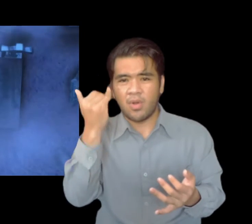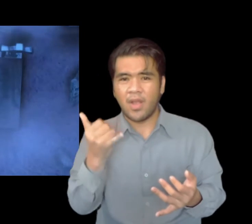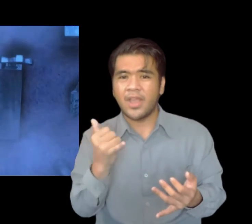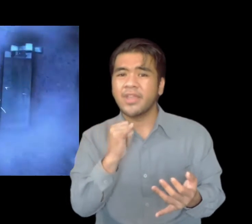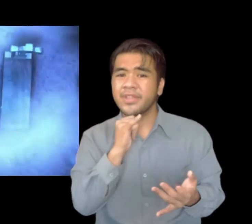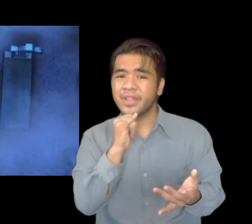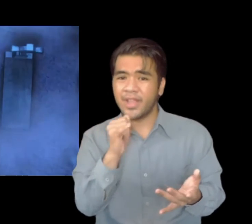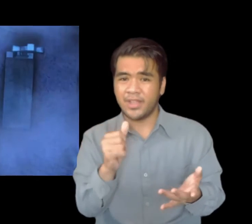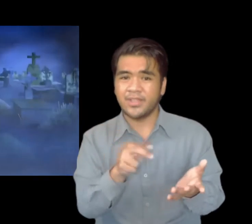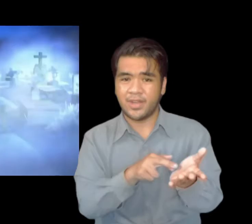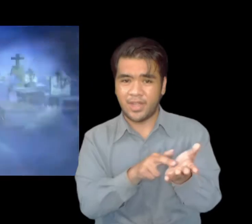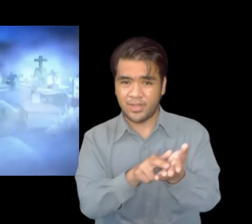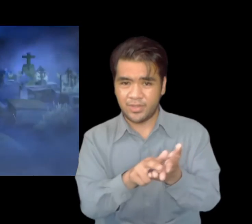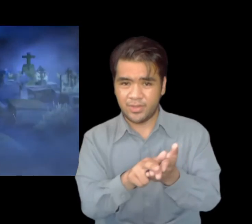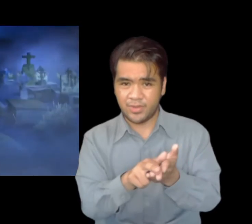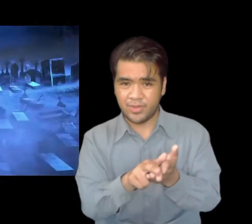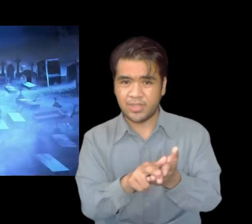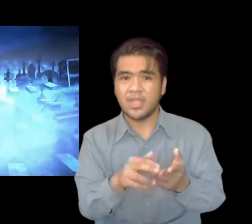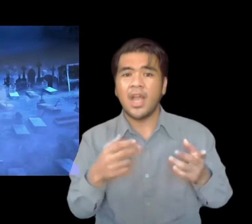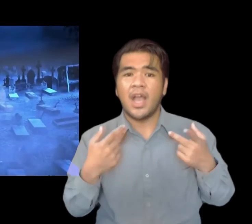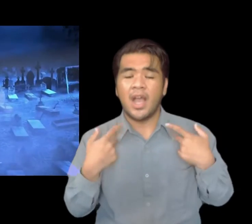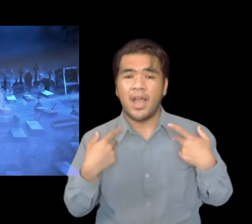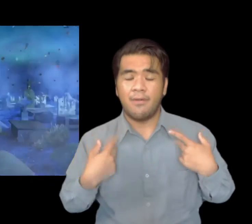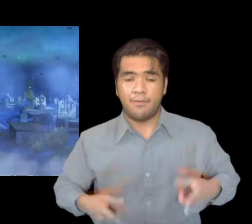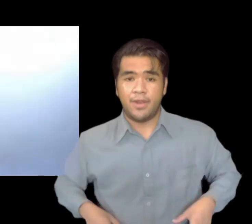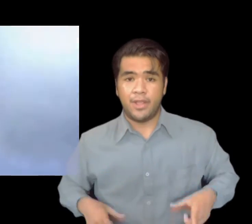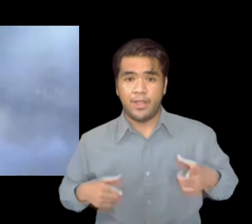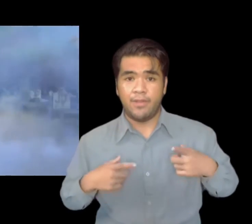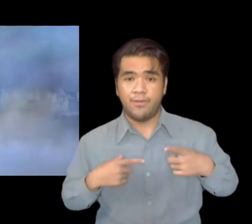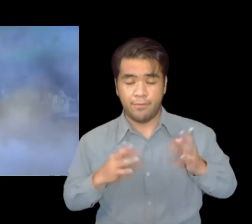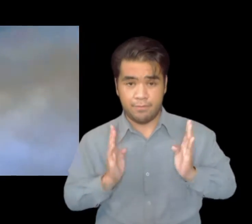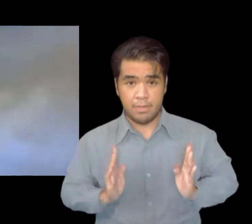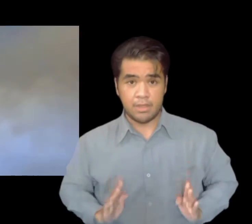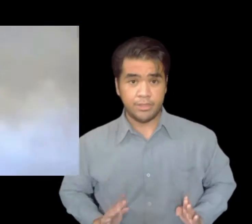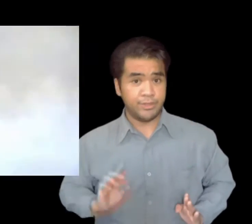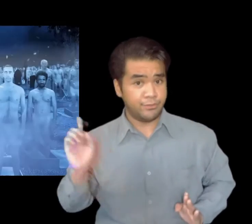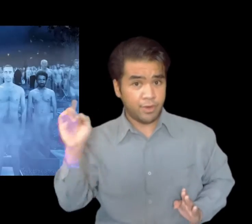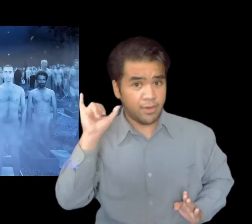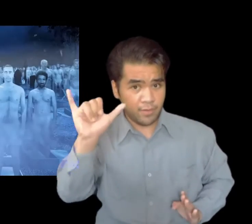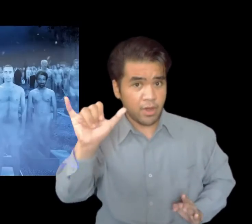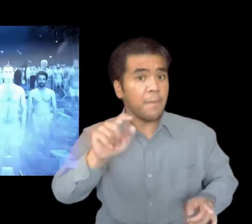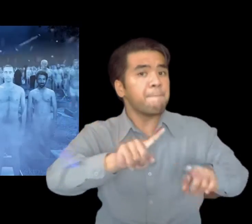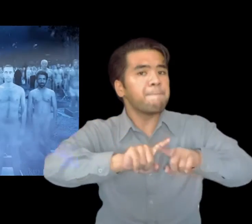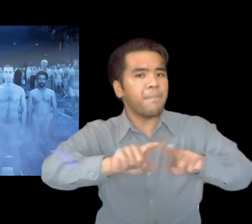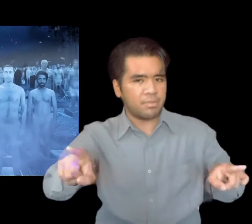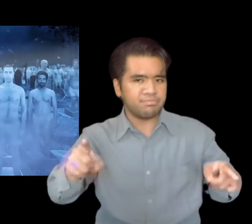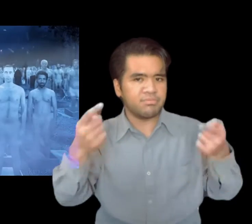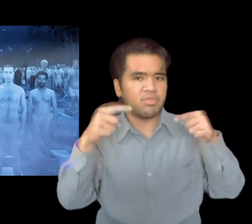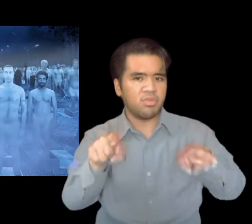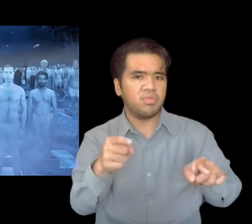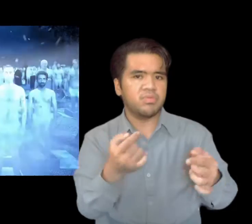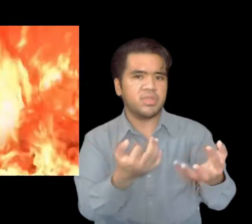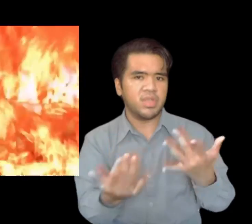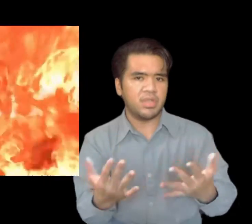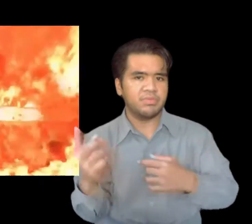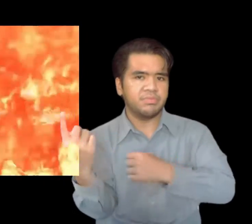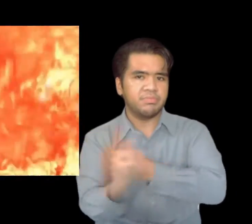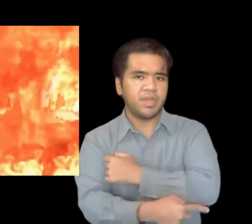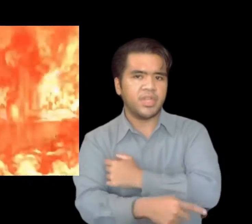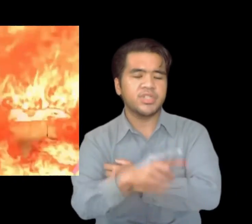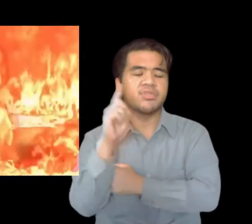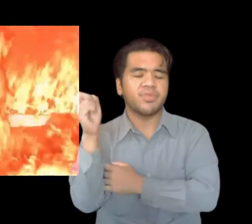ang dahilan kung bakit ang mga hindi matuwid ay bubuhayin ding muli at bibigyan ng mga immortal na katawan